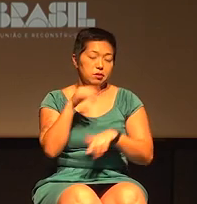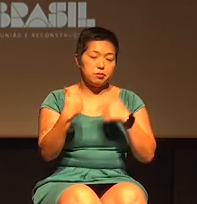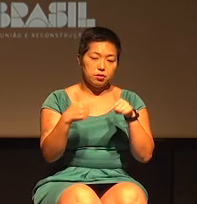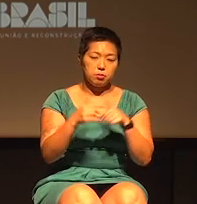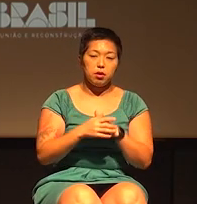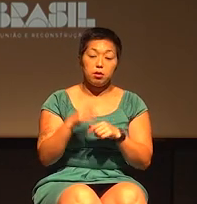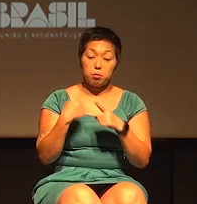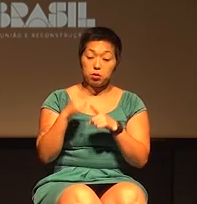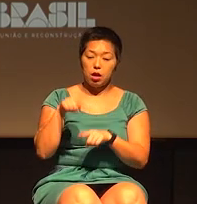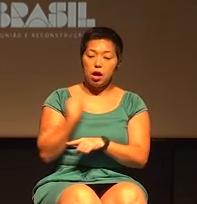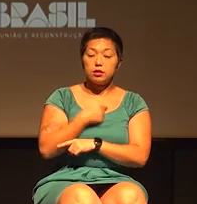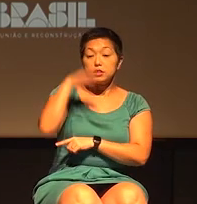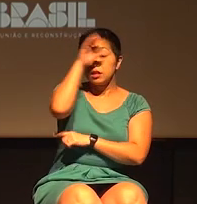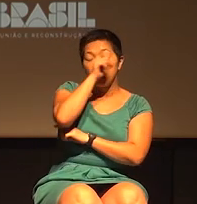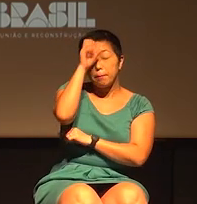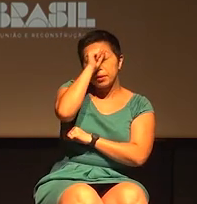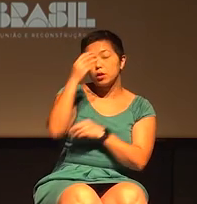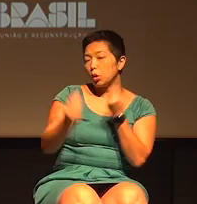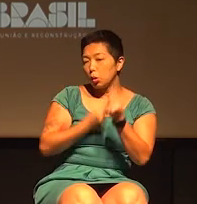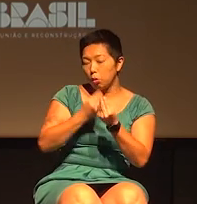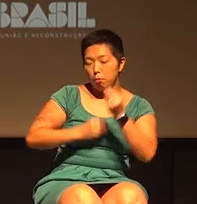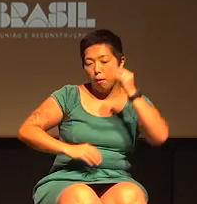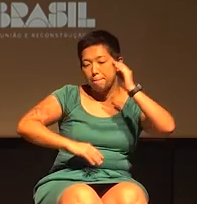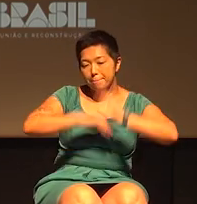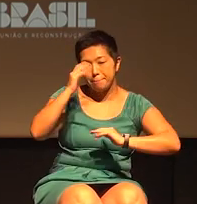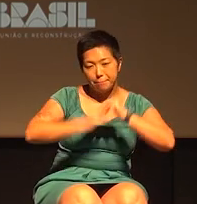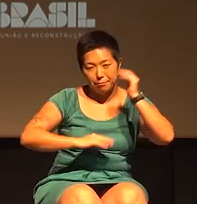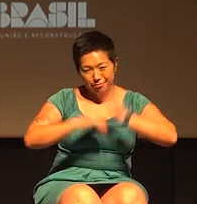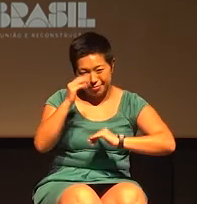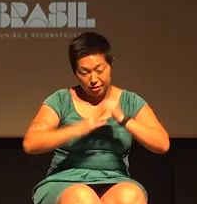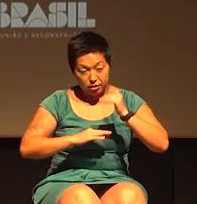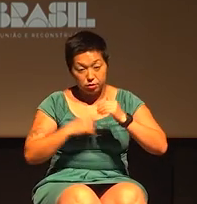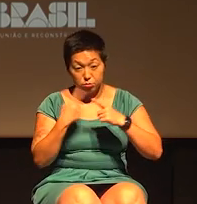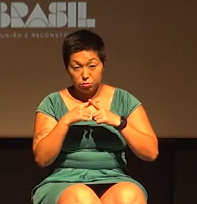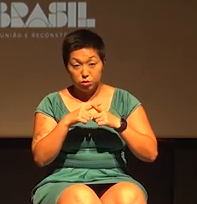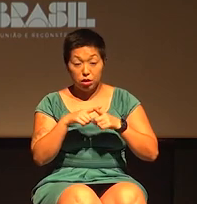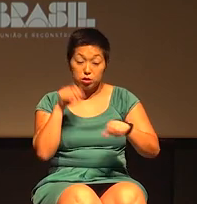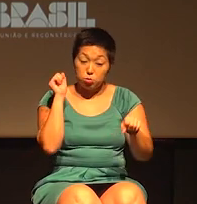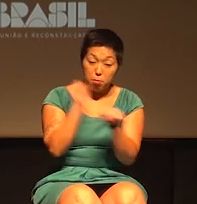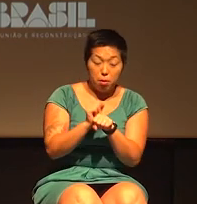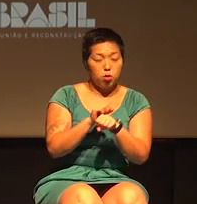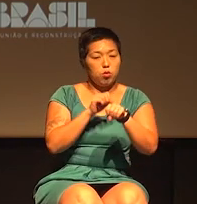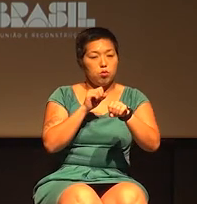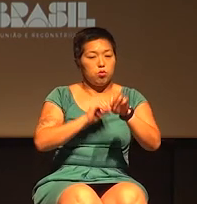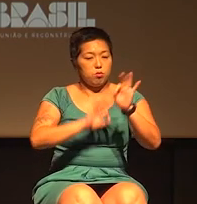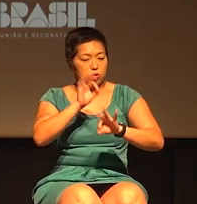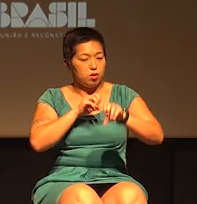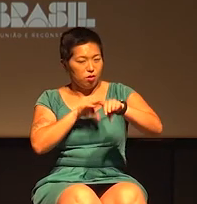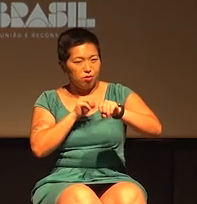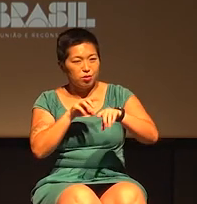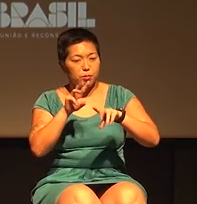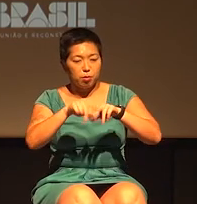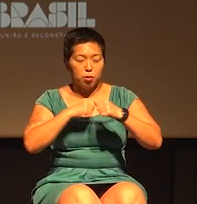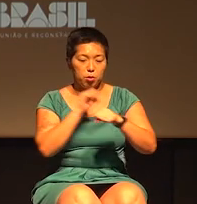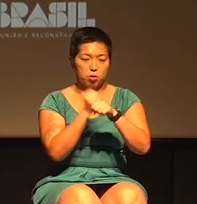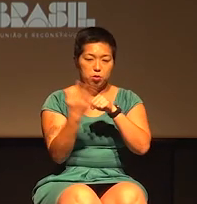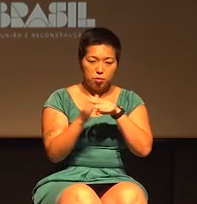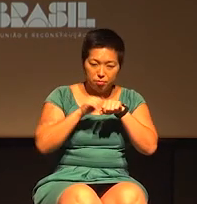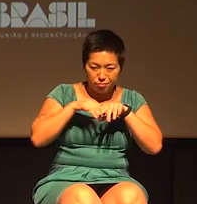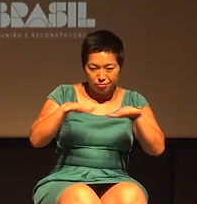né a gente a gente parou o educaci naquela emergência eh sanitária que a gente estava